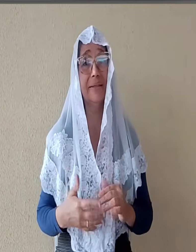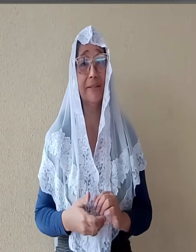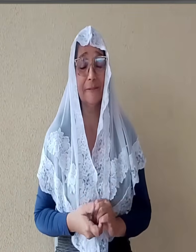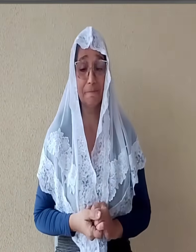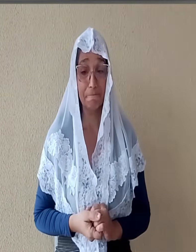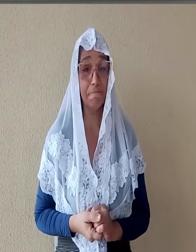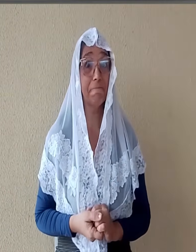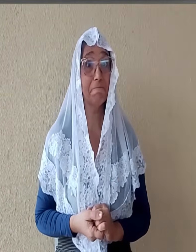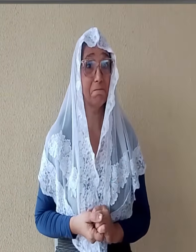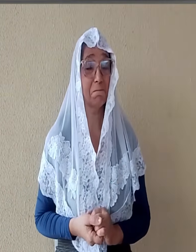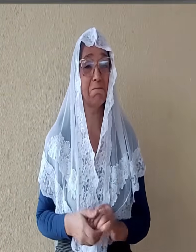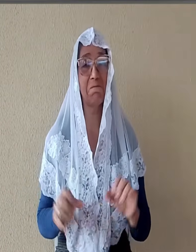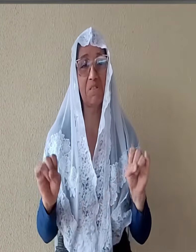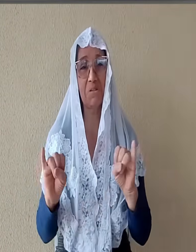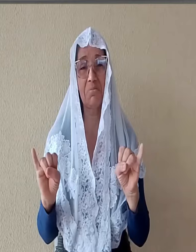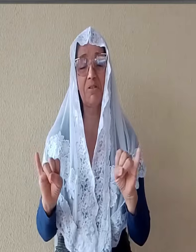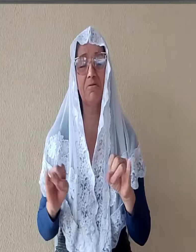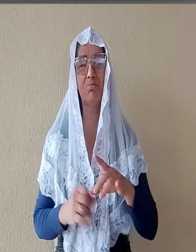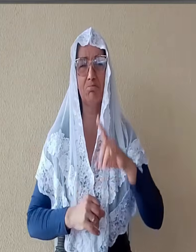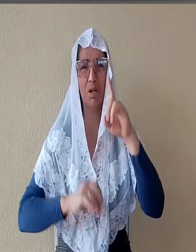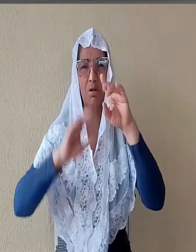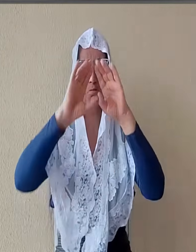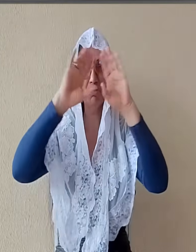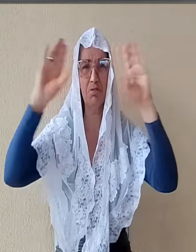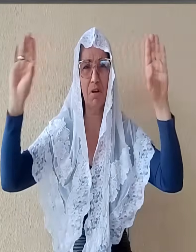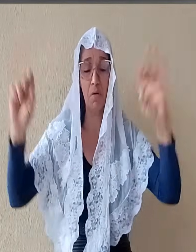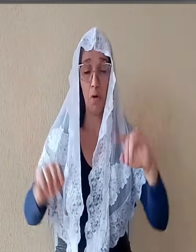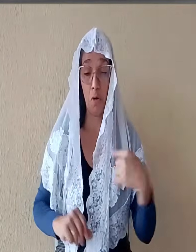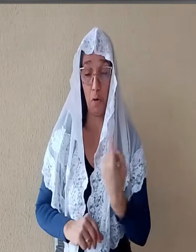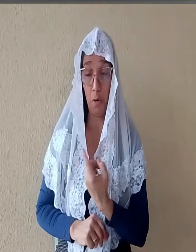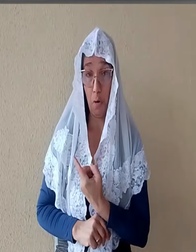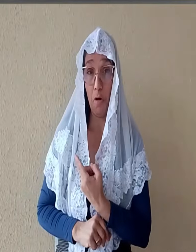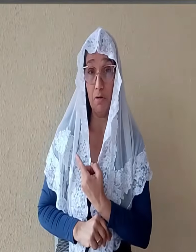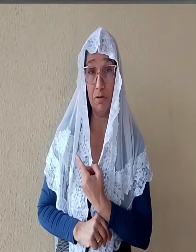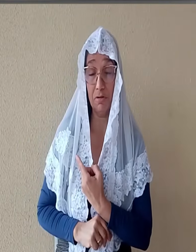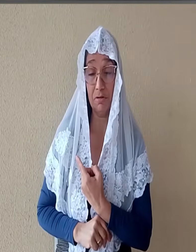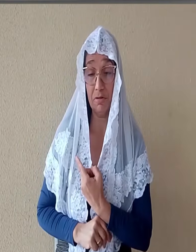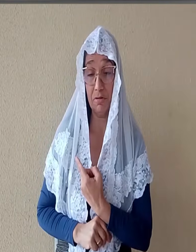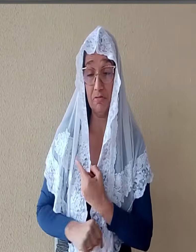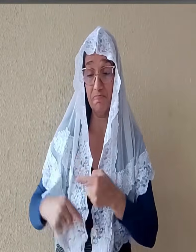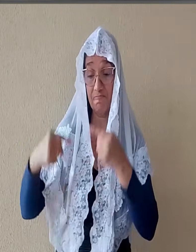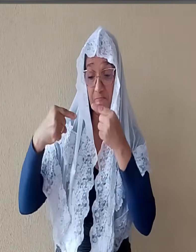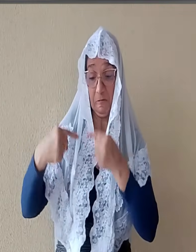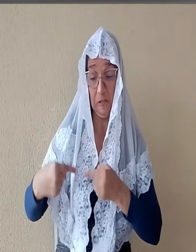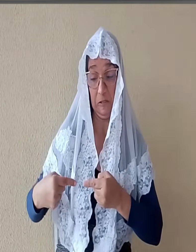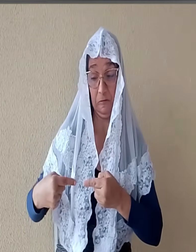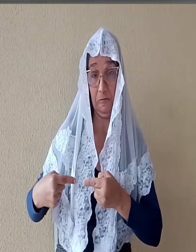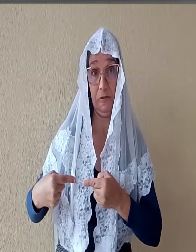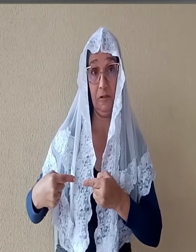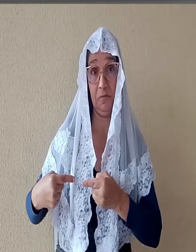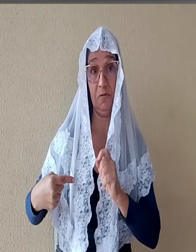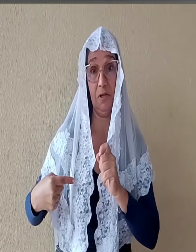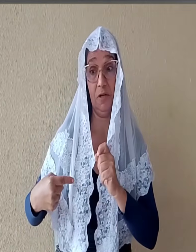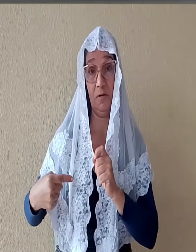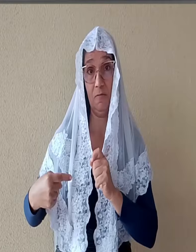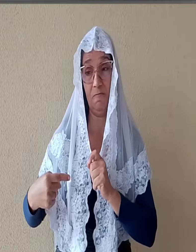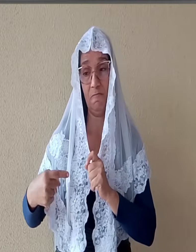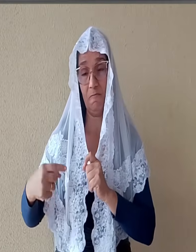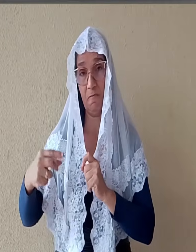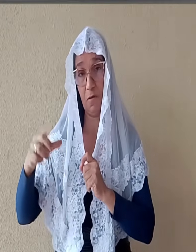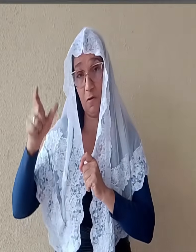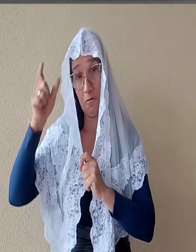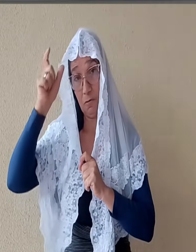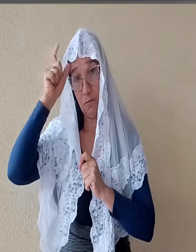também. Mas aqueles que às vezes estavam mais com medo, às vezes pegavam o irmão Elton lá com medo, falou: Senhor, o que